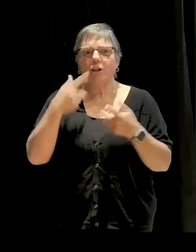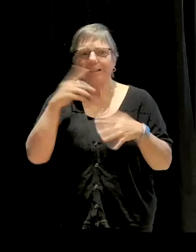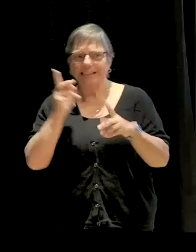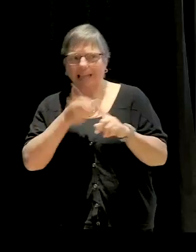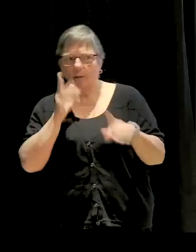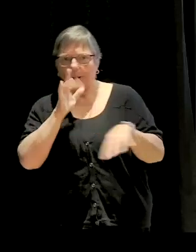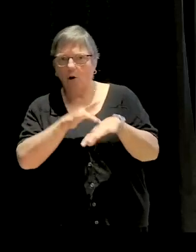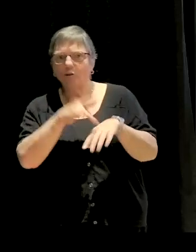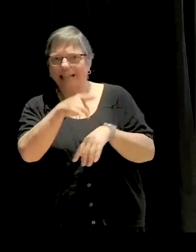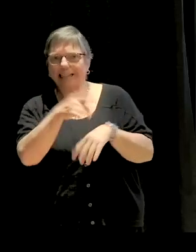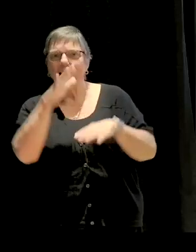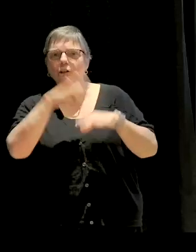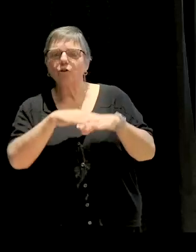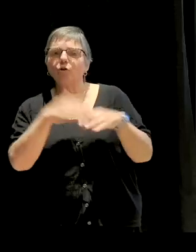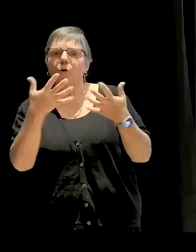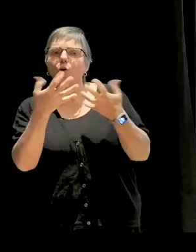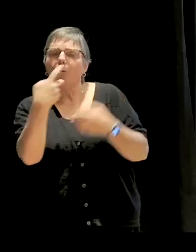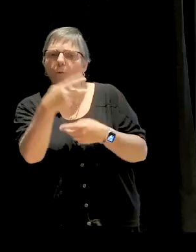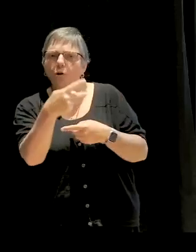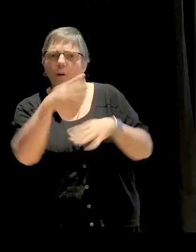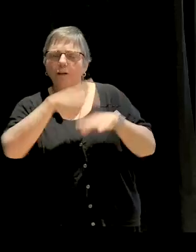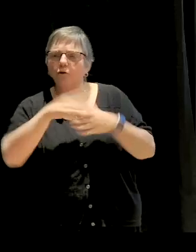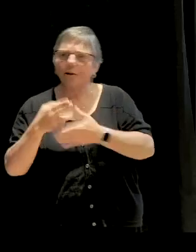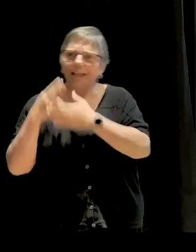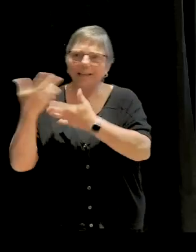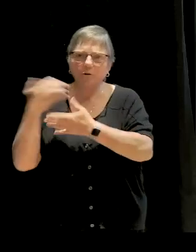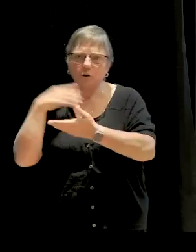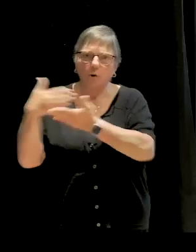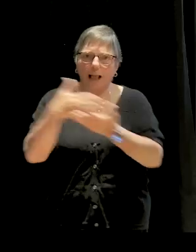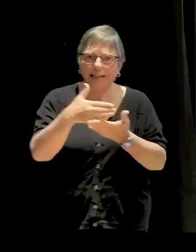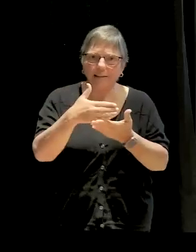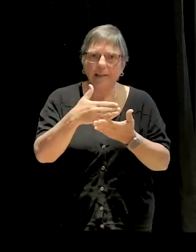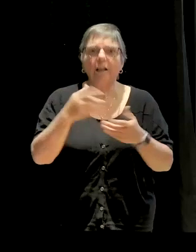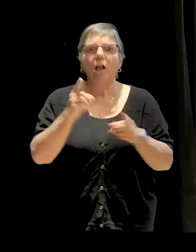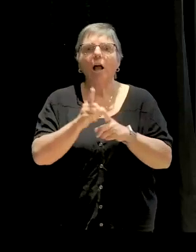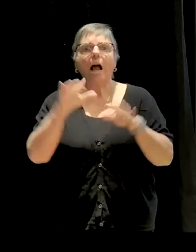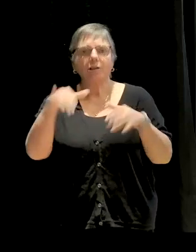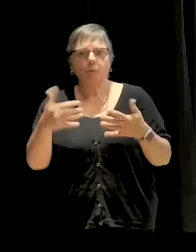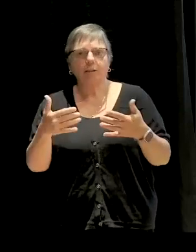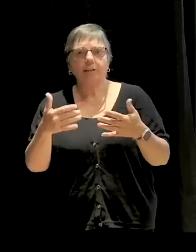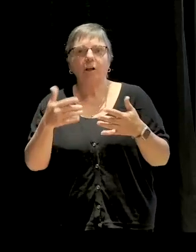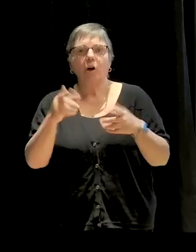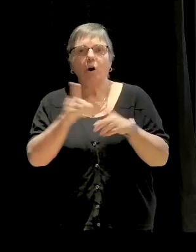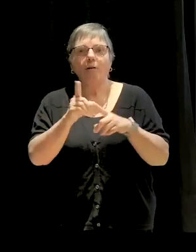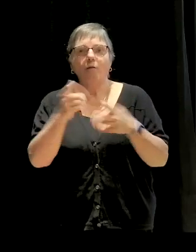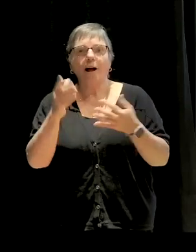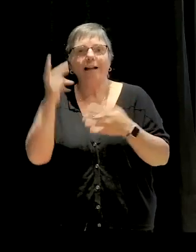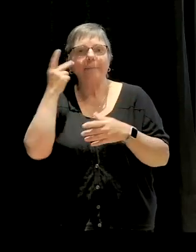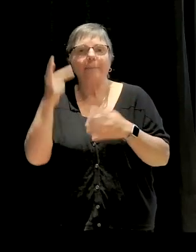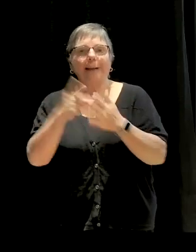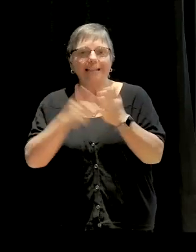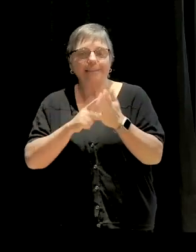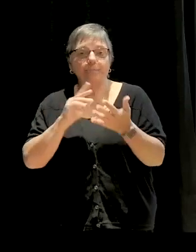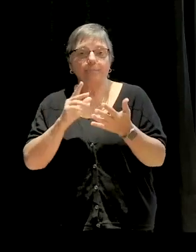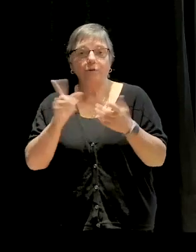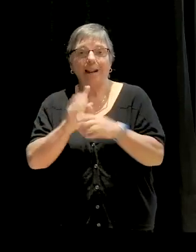le chemsex concernant leurs besoins au niveau des ressources de soutien. Puis, on adaptera ensuite les principes de l'intervention affirmative,